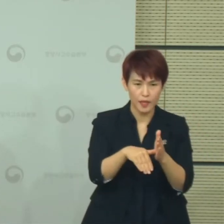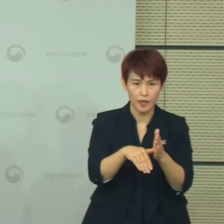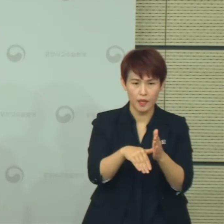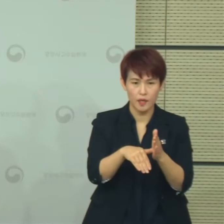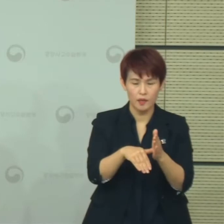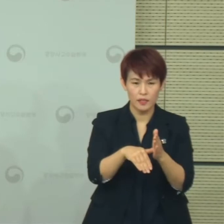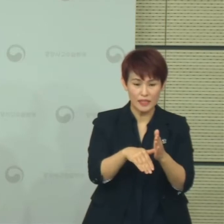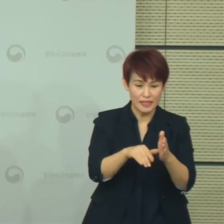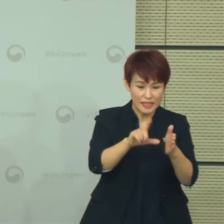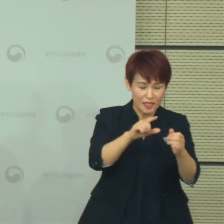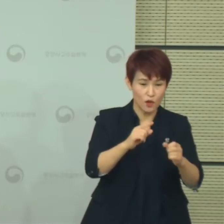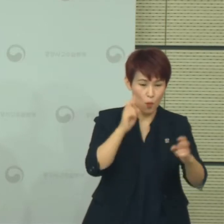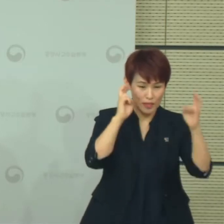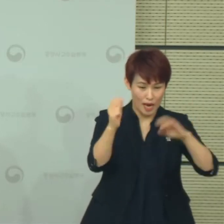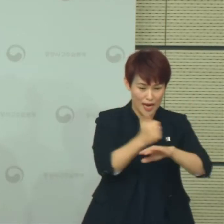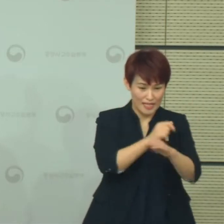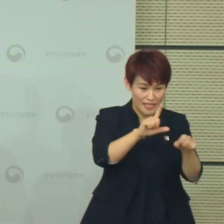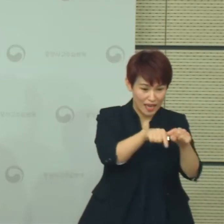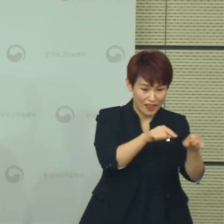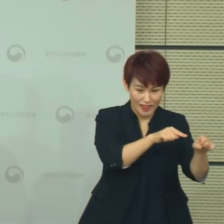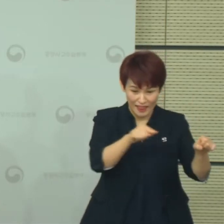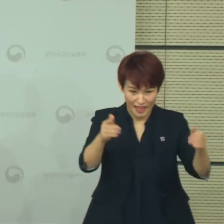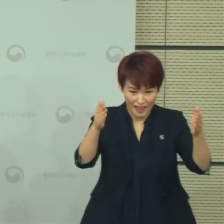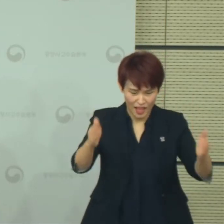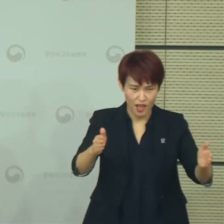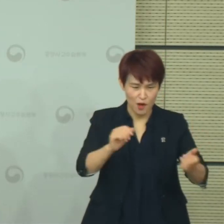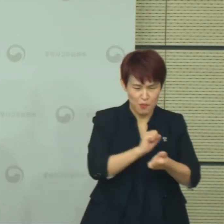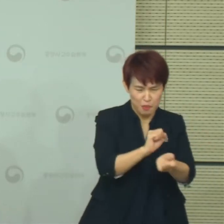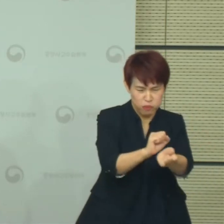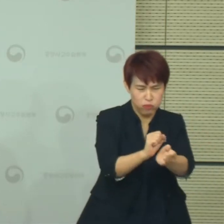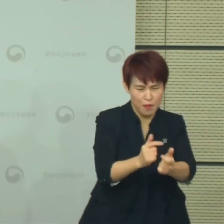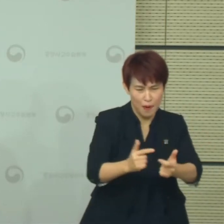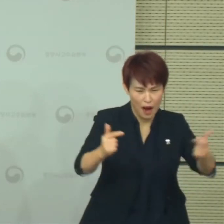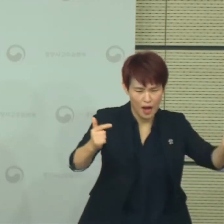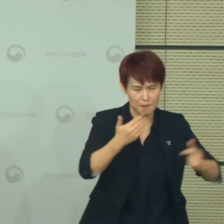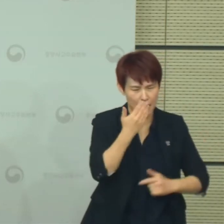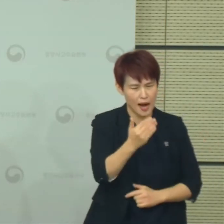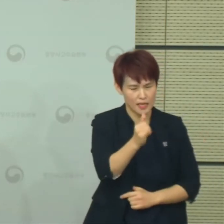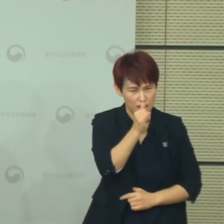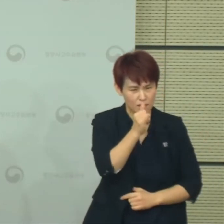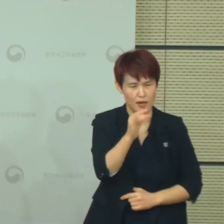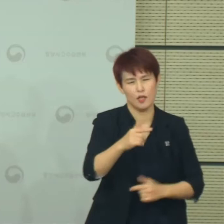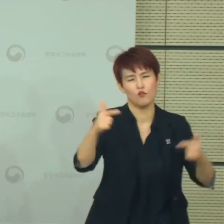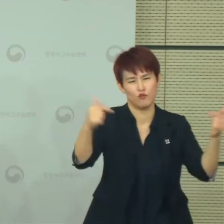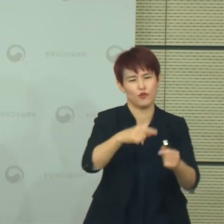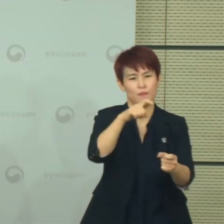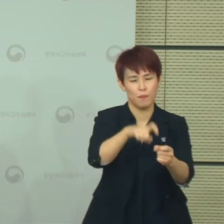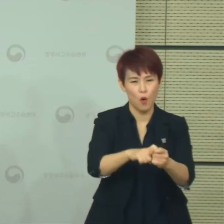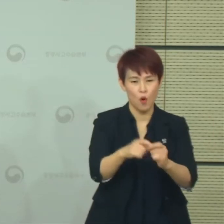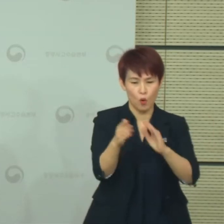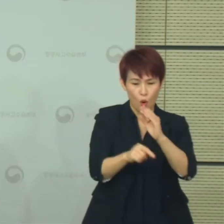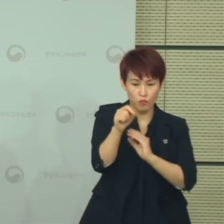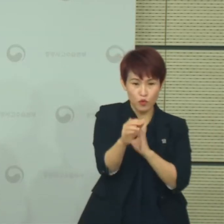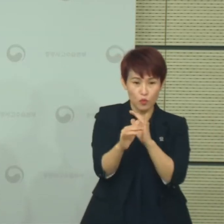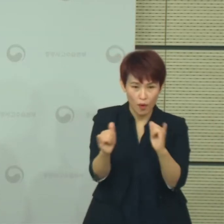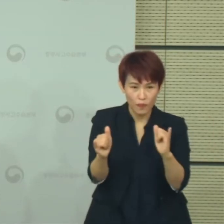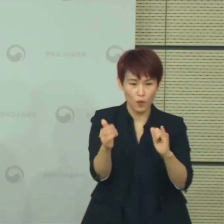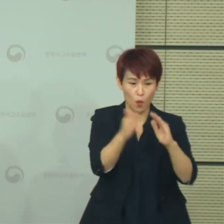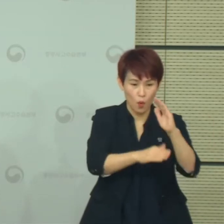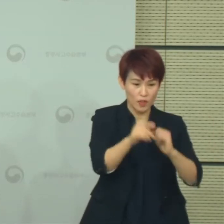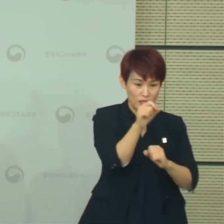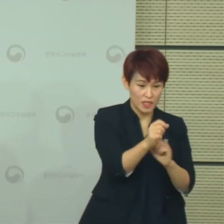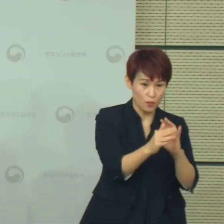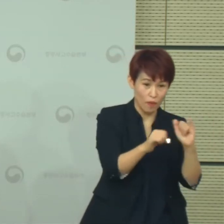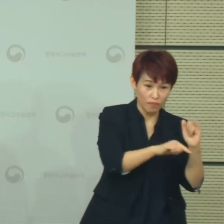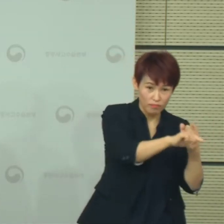출퇴근 시간대의 집중에 따른 감염 확산 가능성을 줄이기 위하여 공무원, 공공기관